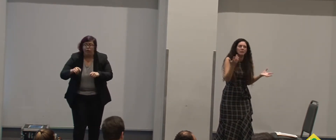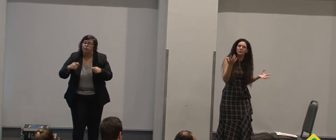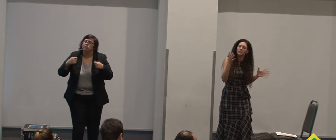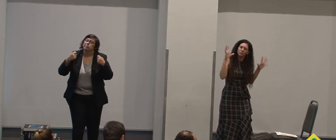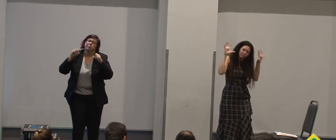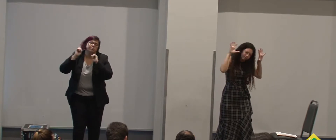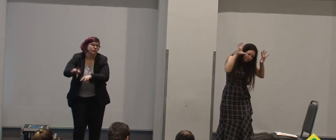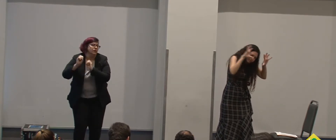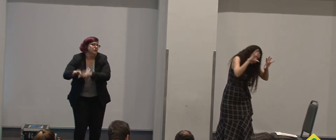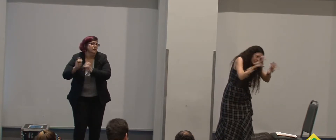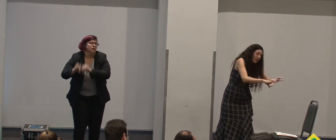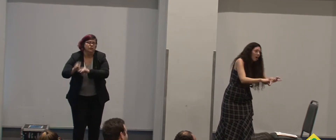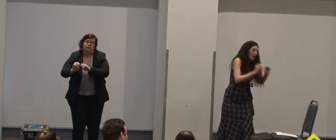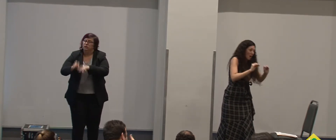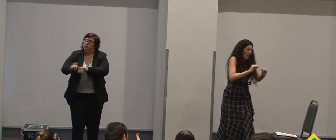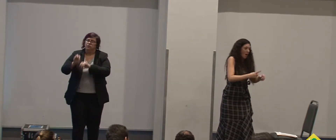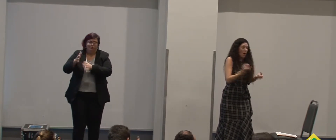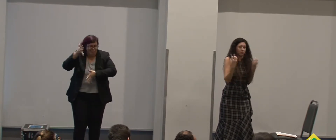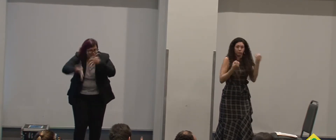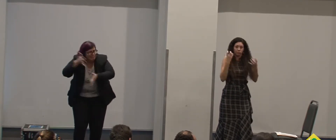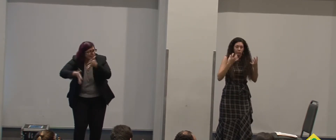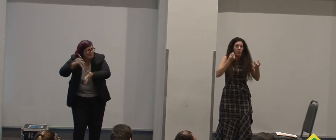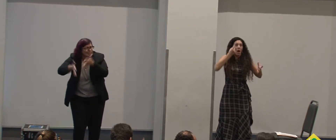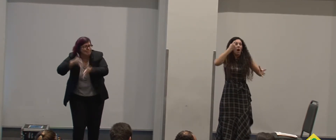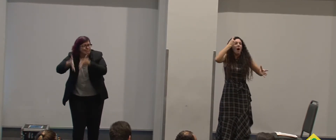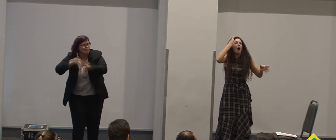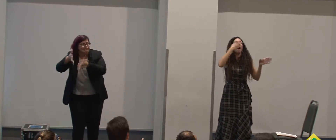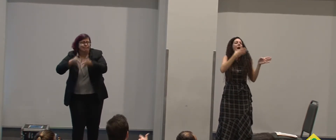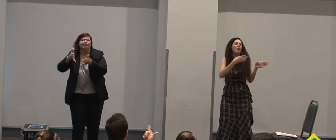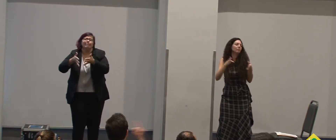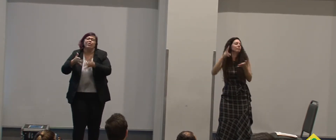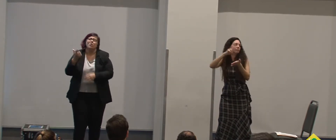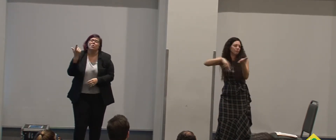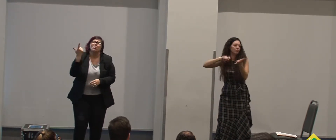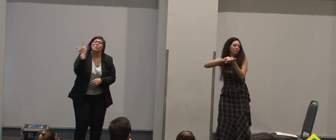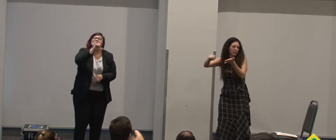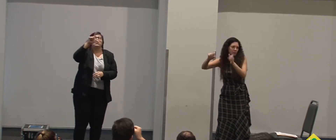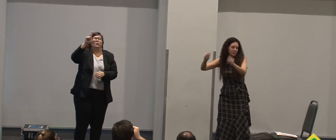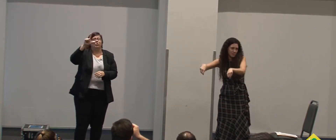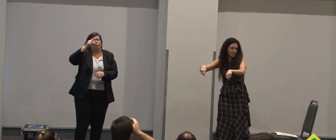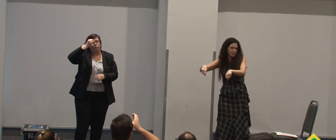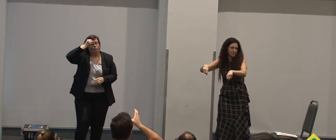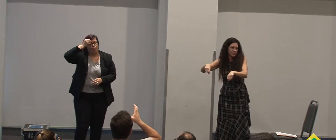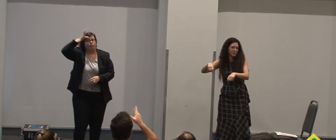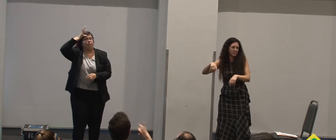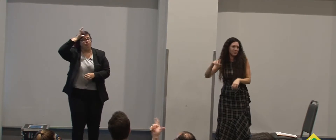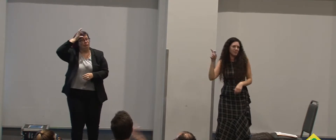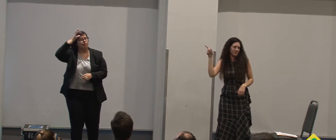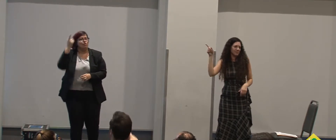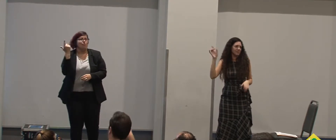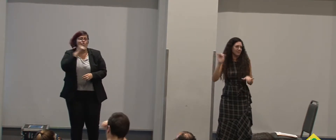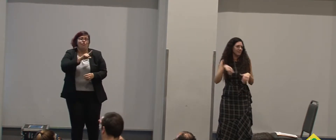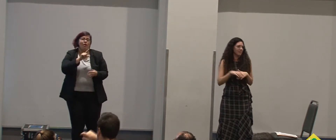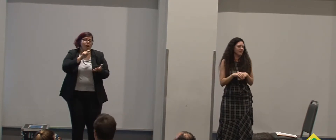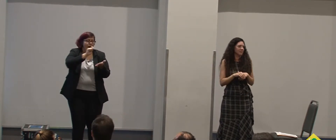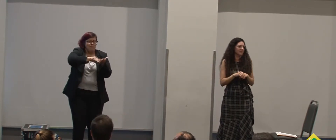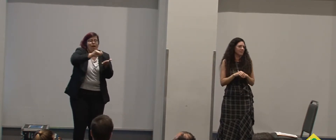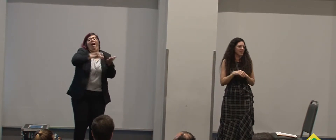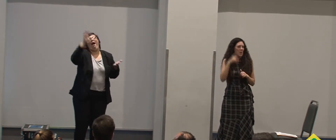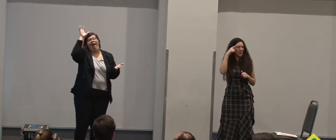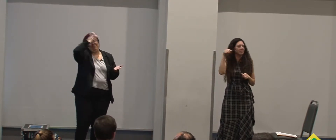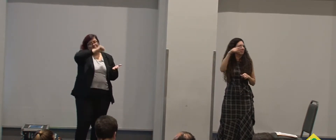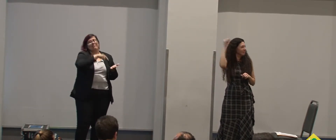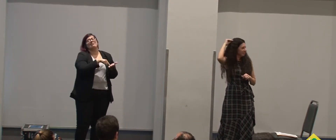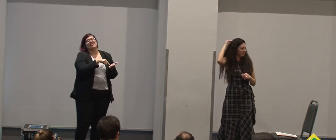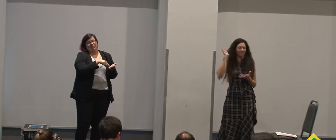língua escrita, no caso. Isso precisa ser estimulado, ensinado, para que ela possa ter